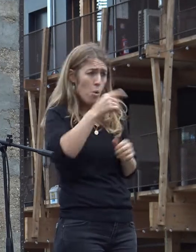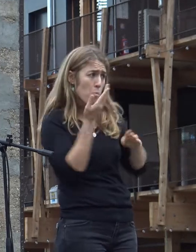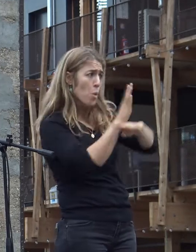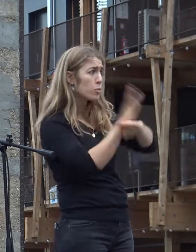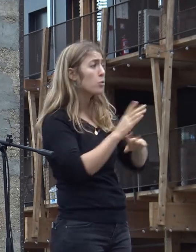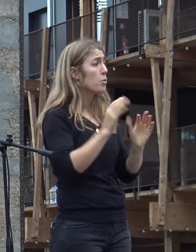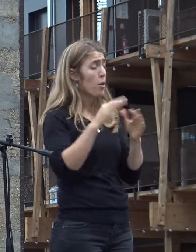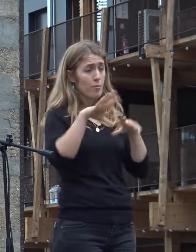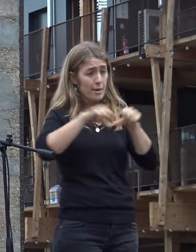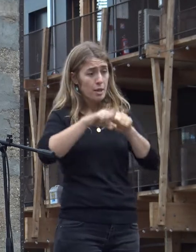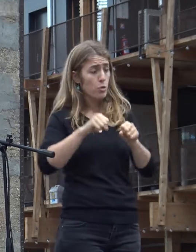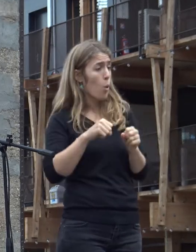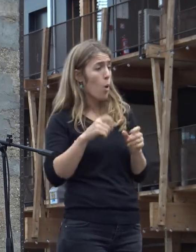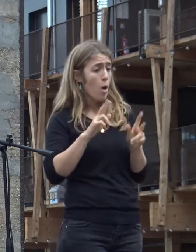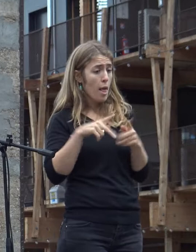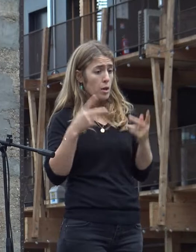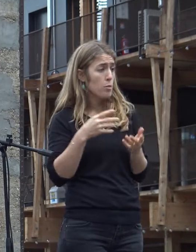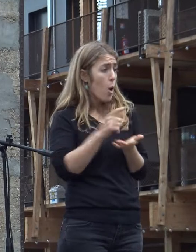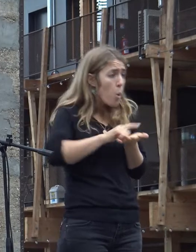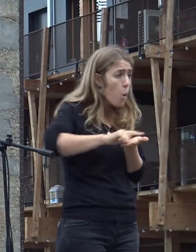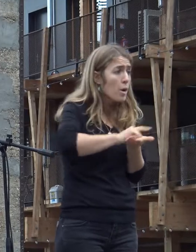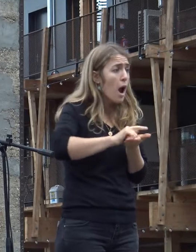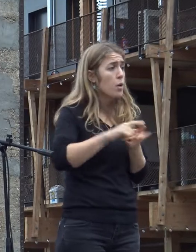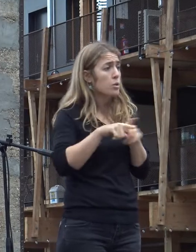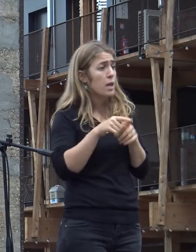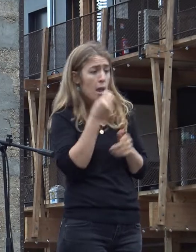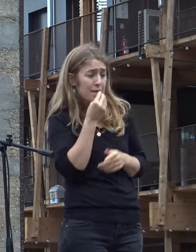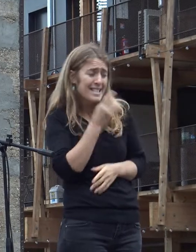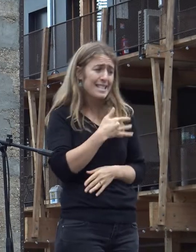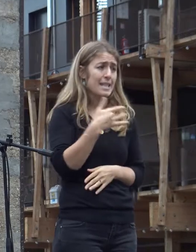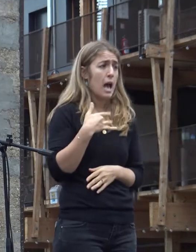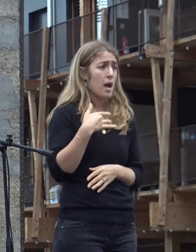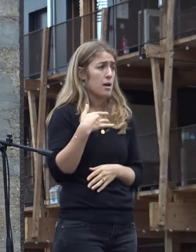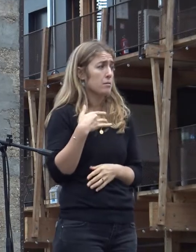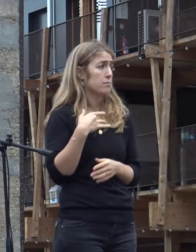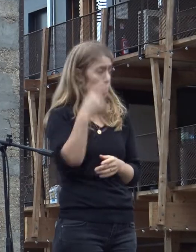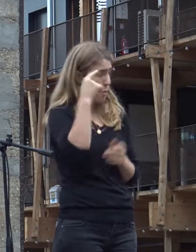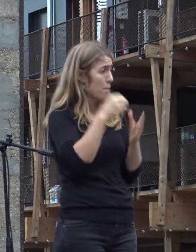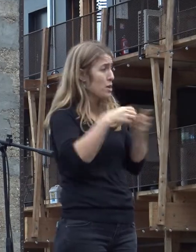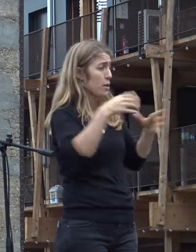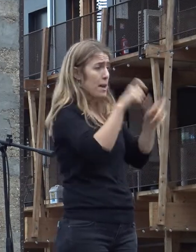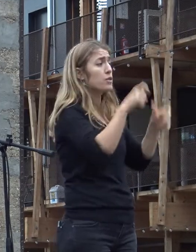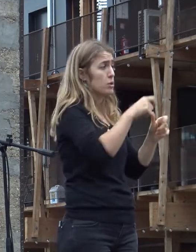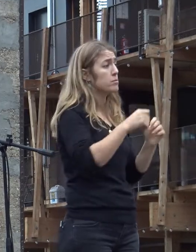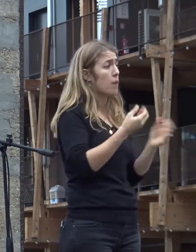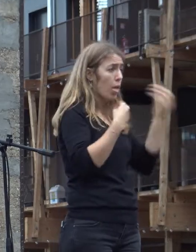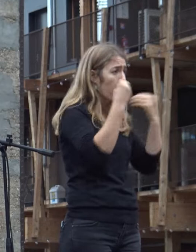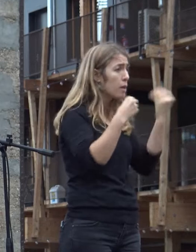produisant localement des produits sains pour la majorité des gens. Voilà,